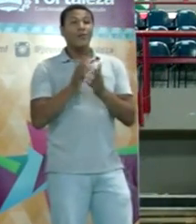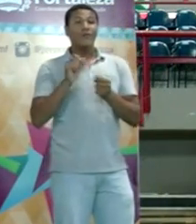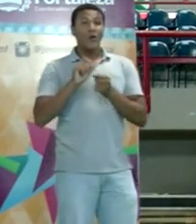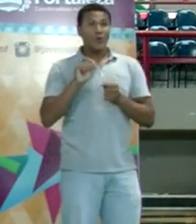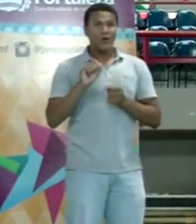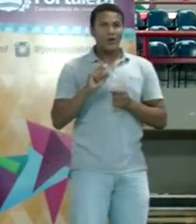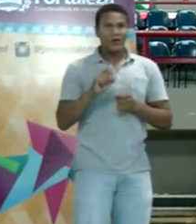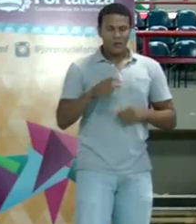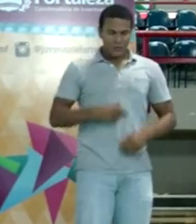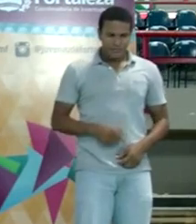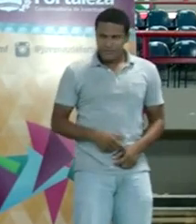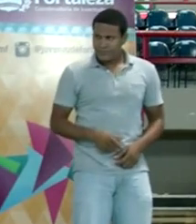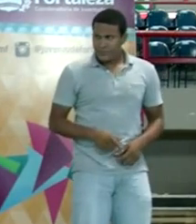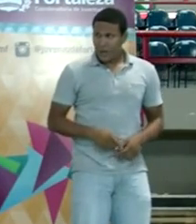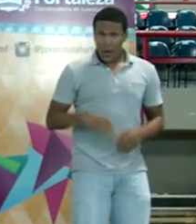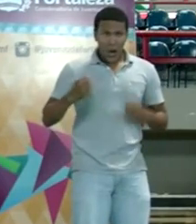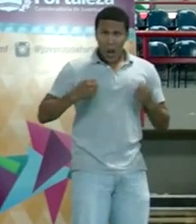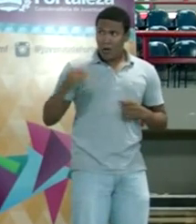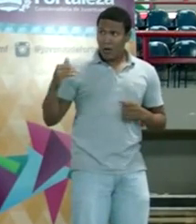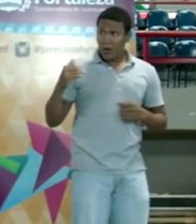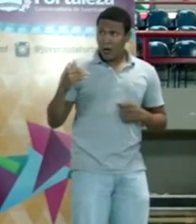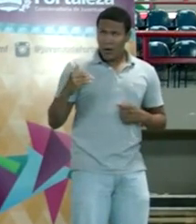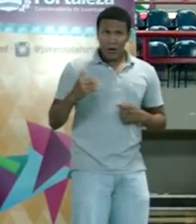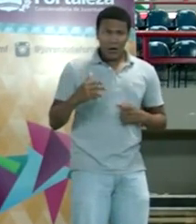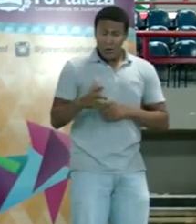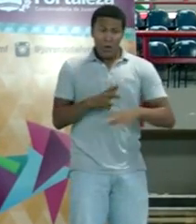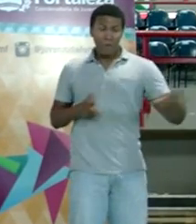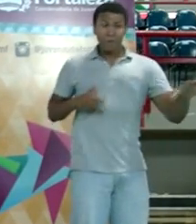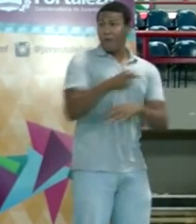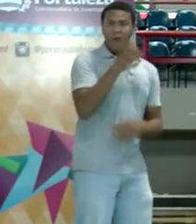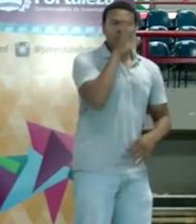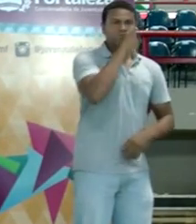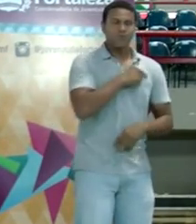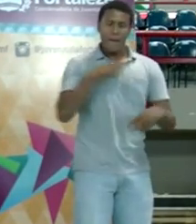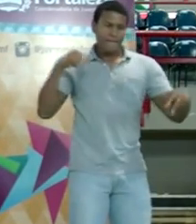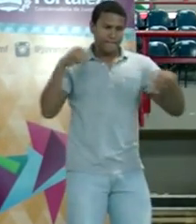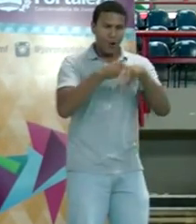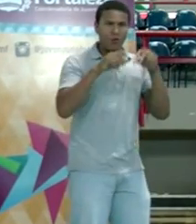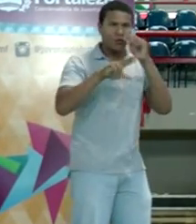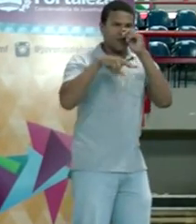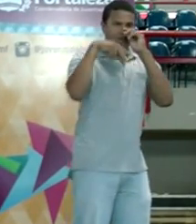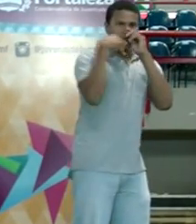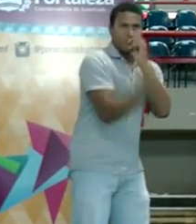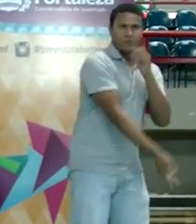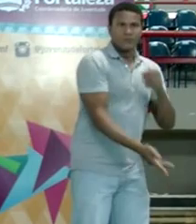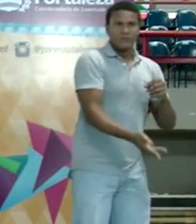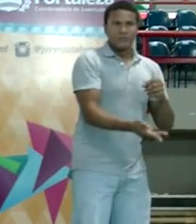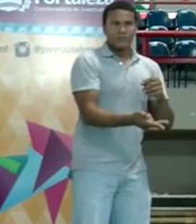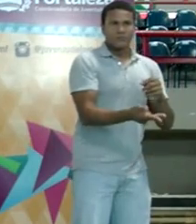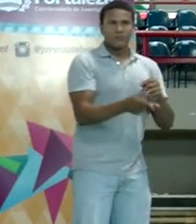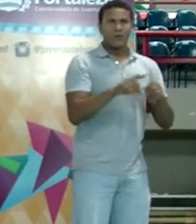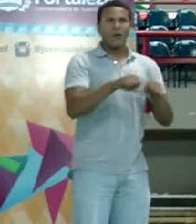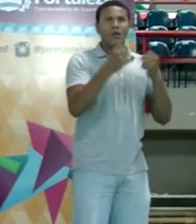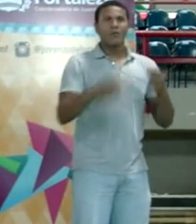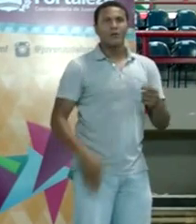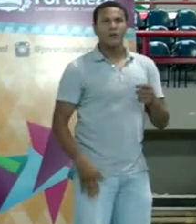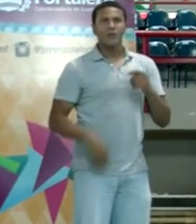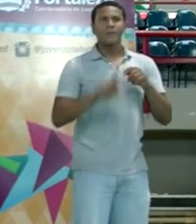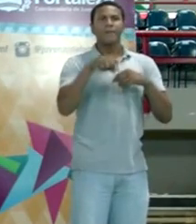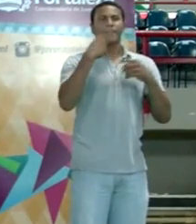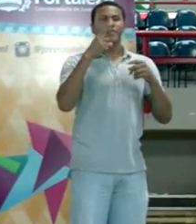passar e, tipo, se joga. Aí leva uma chibatada, cai para colar, quebra a perna. Aí, depois disso, vai